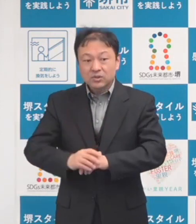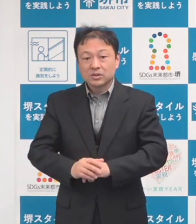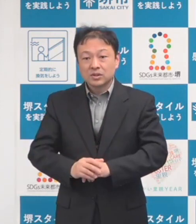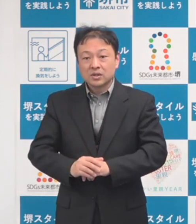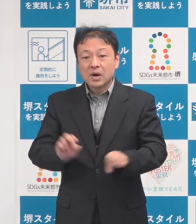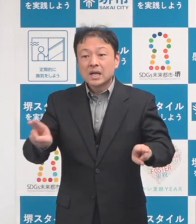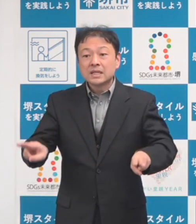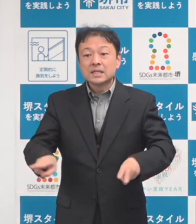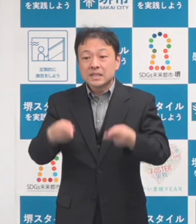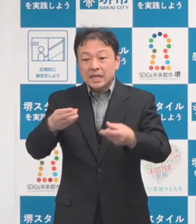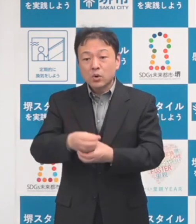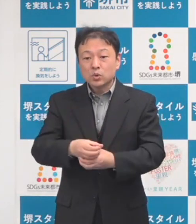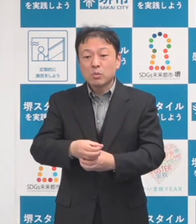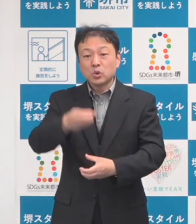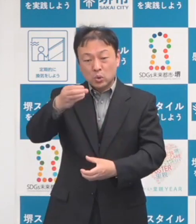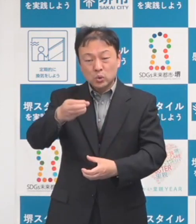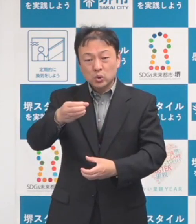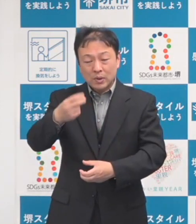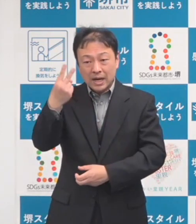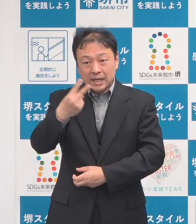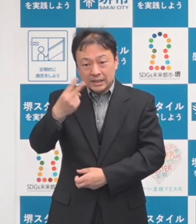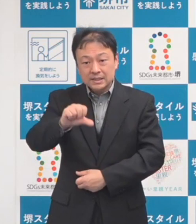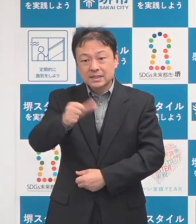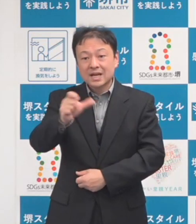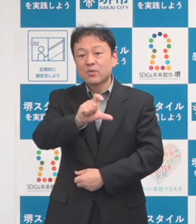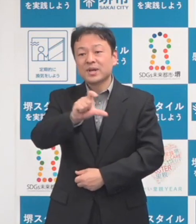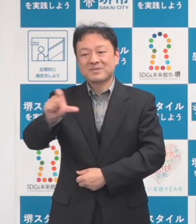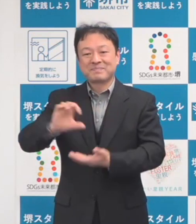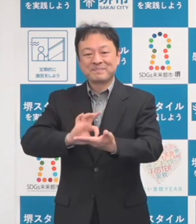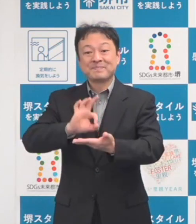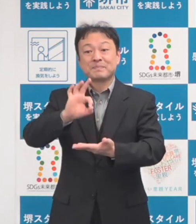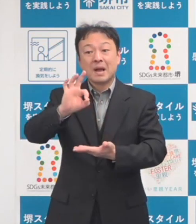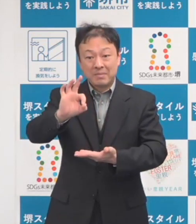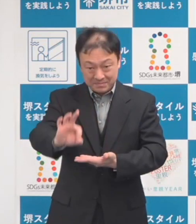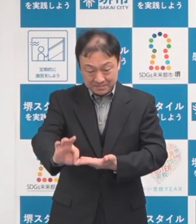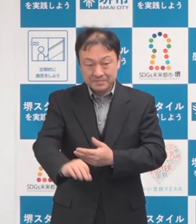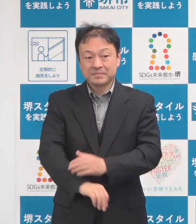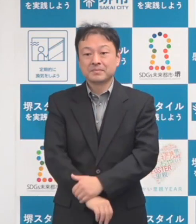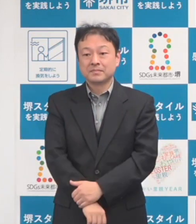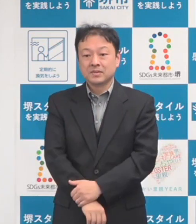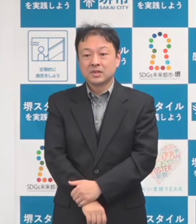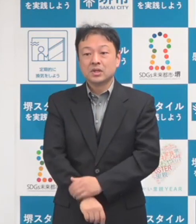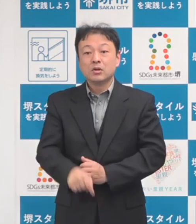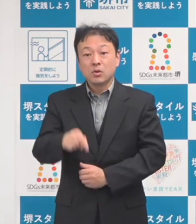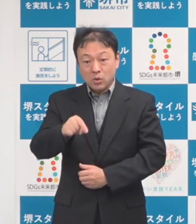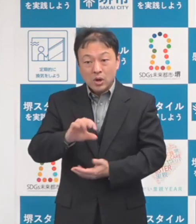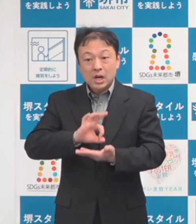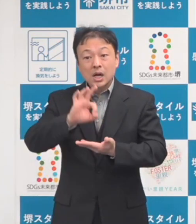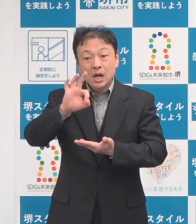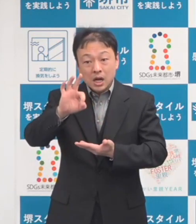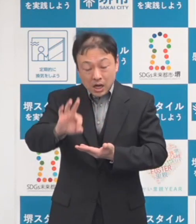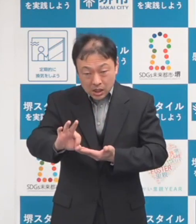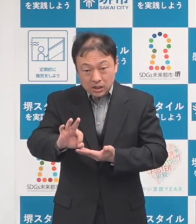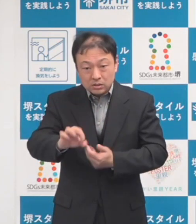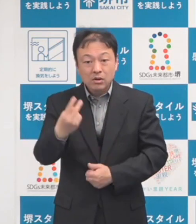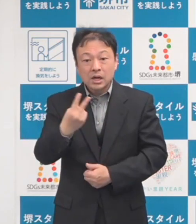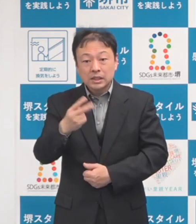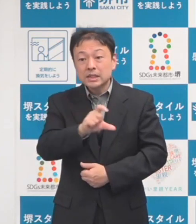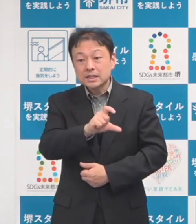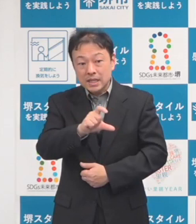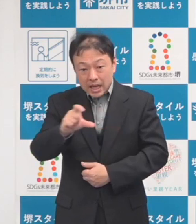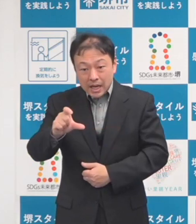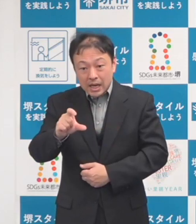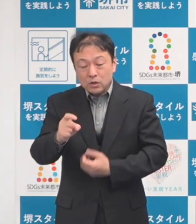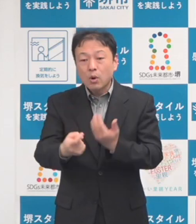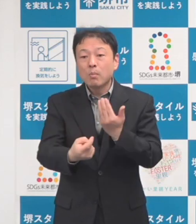用ボトル、このような専用ボトルを2500円で購入をしていただきます。この購入時には2000分のコーヒーポイ